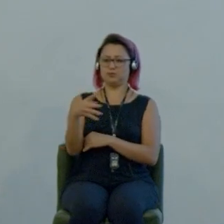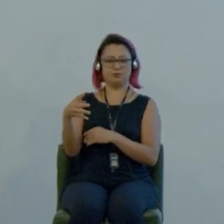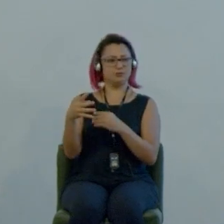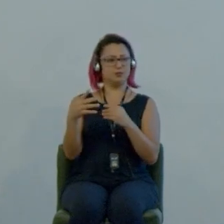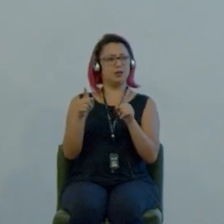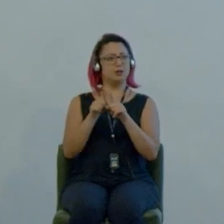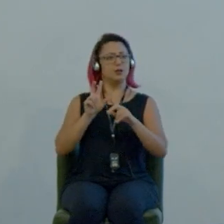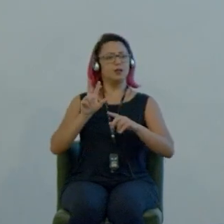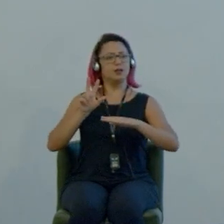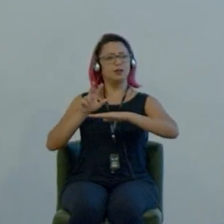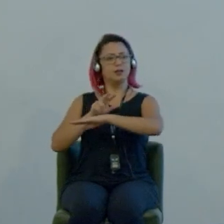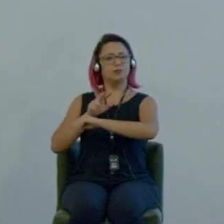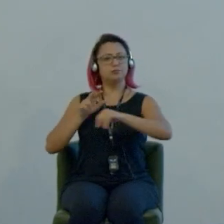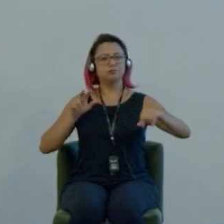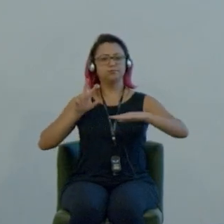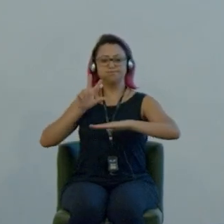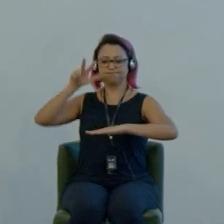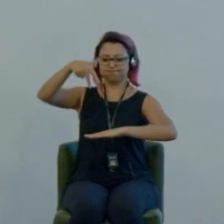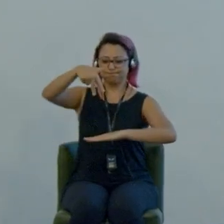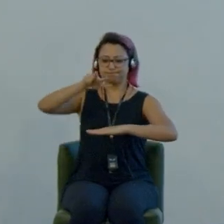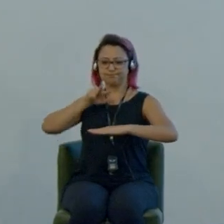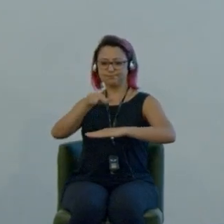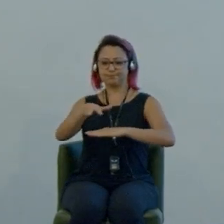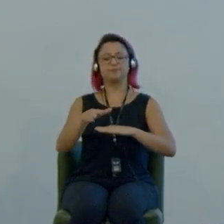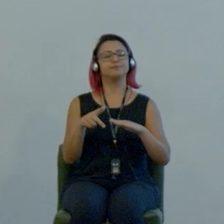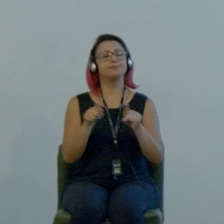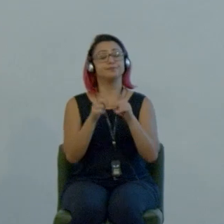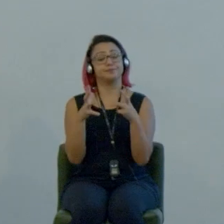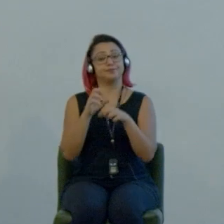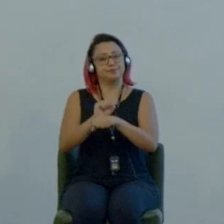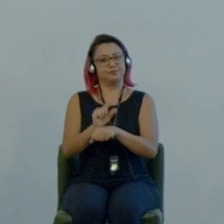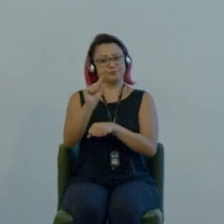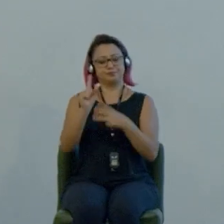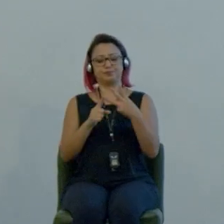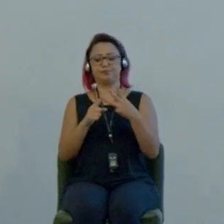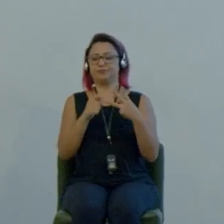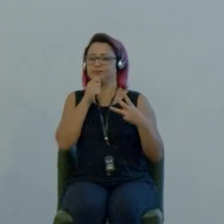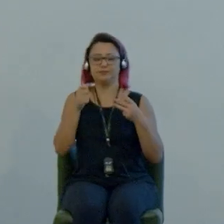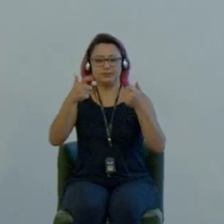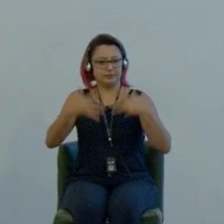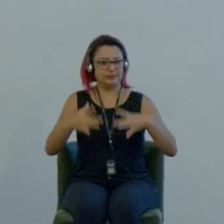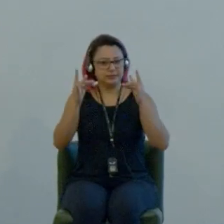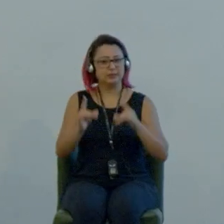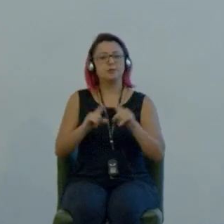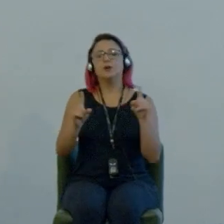Et puis, très important, et je vais m'attarder un peu sur ce troisième point parce que j'en ai pas encore beaucoup parlé, c'est cette question de repeupler les